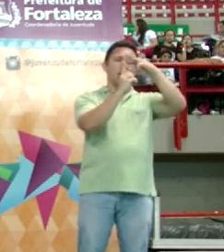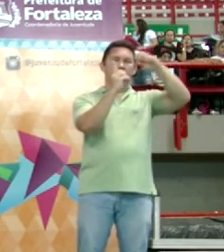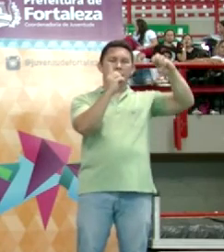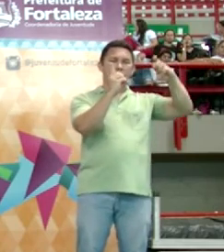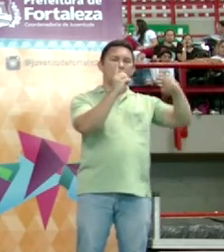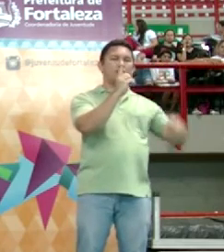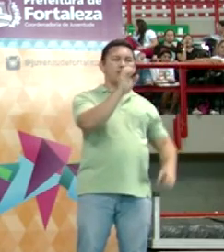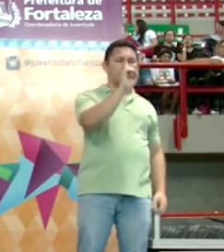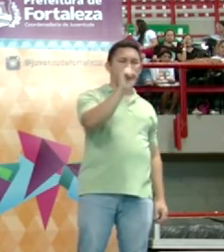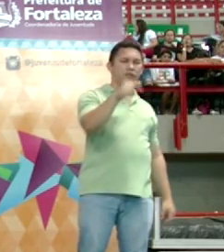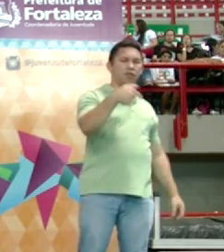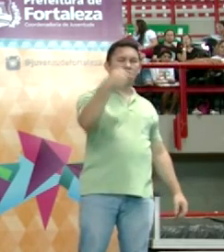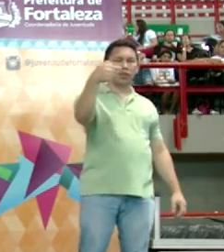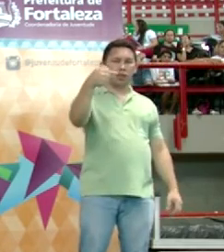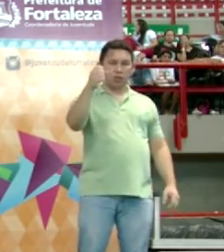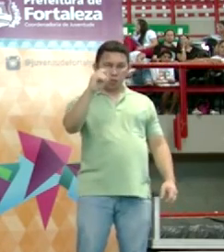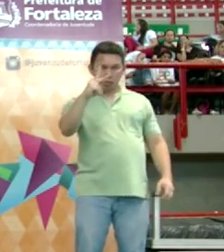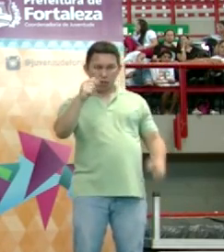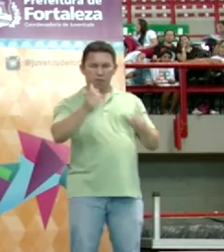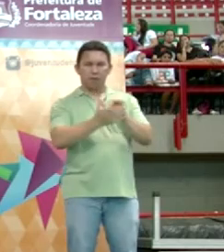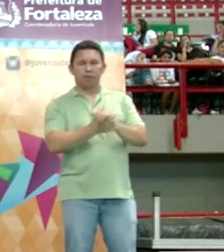30%. Tá certo? Vamos lá.